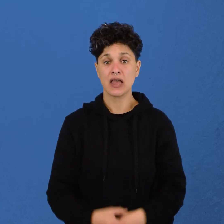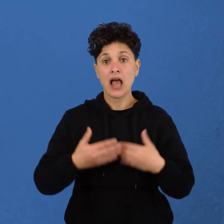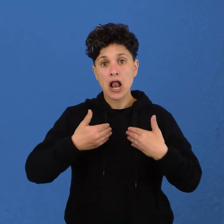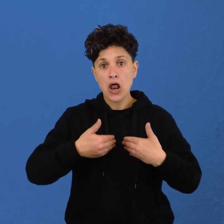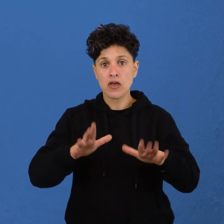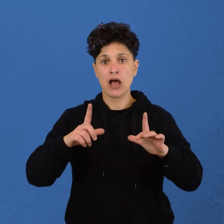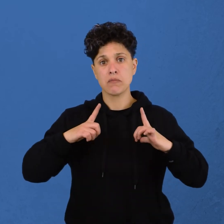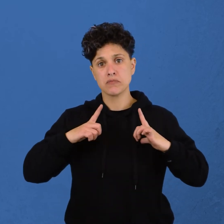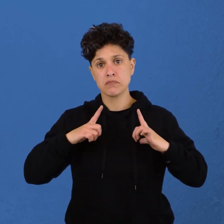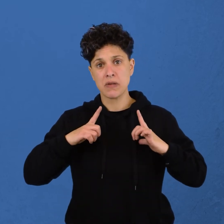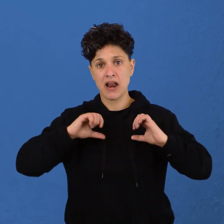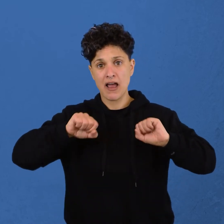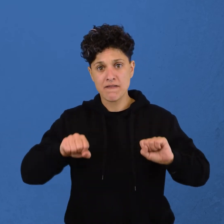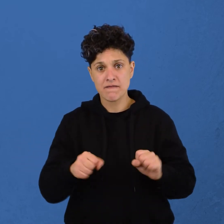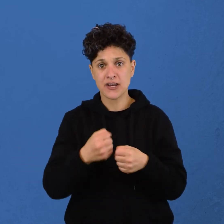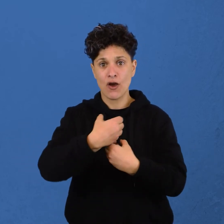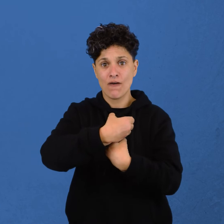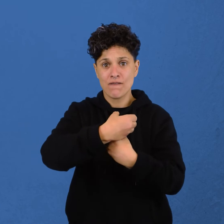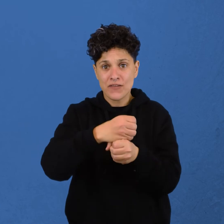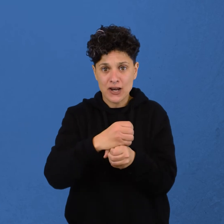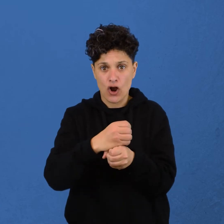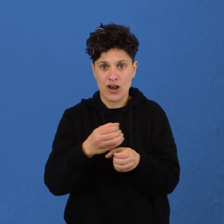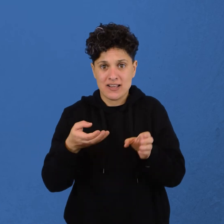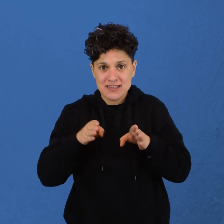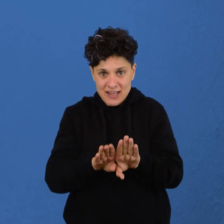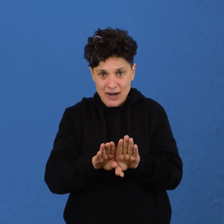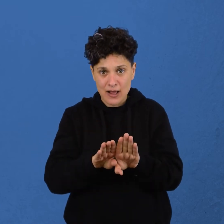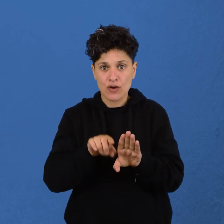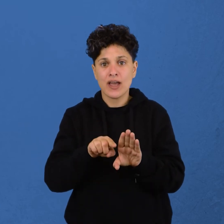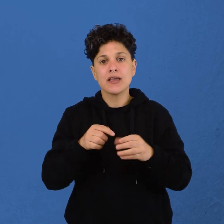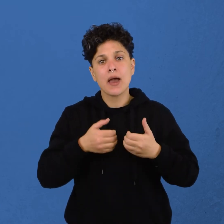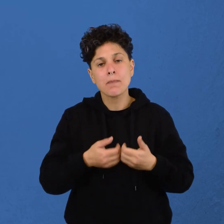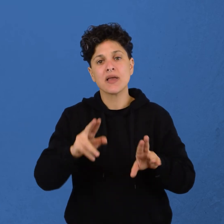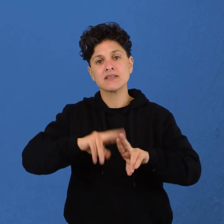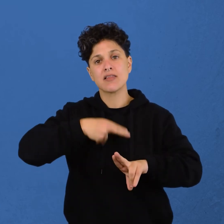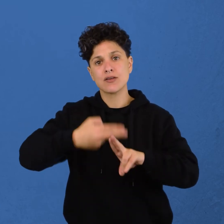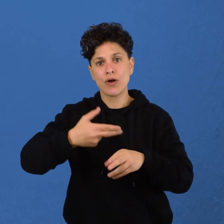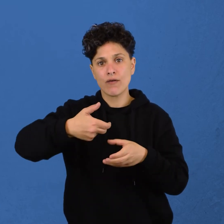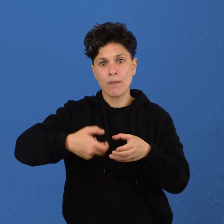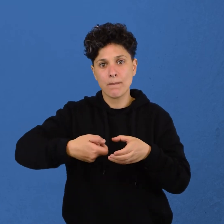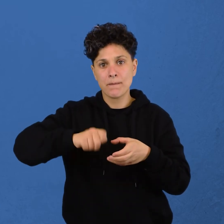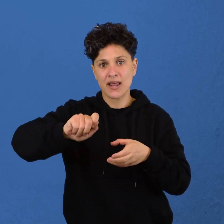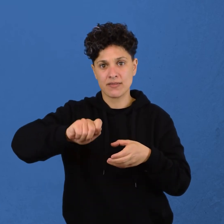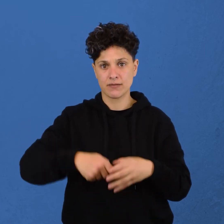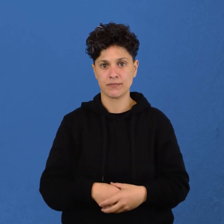Dejamos que se enfríe, cerramos la virola y comenzamos el procedimiento de encendido nuevamente.